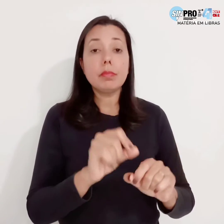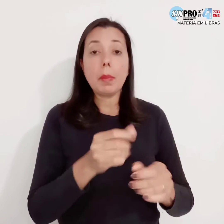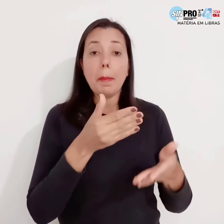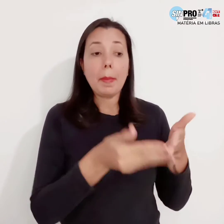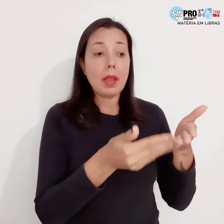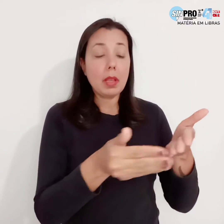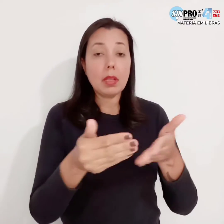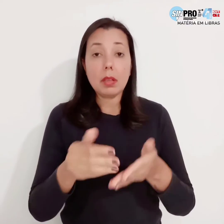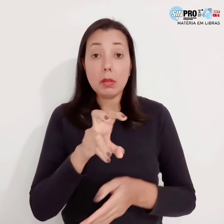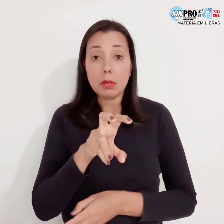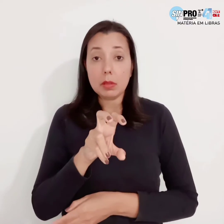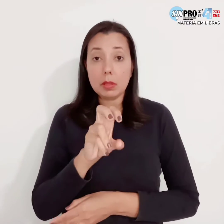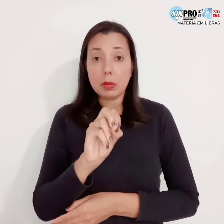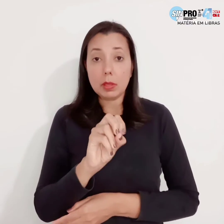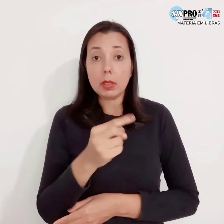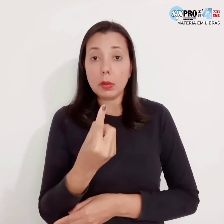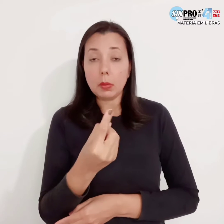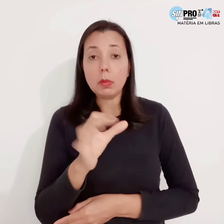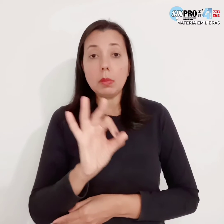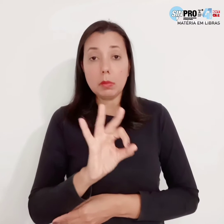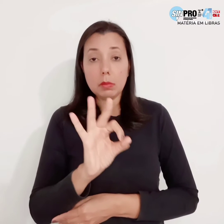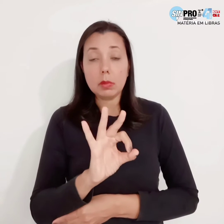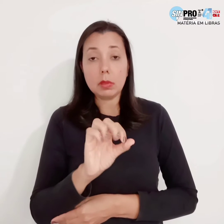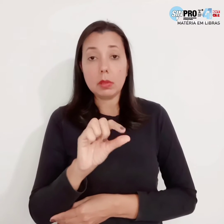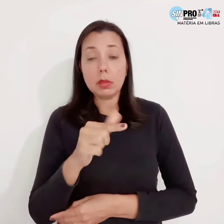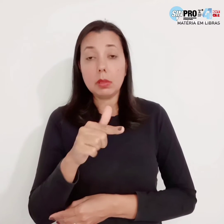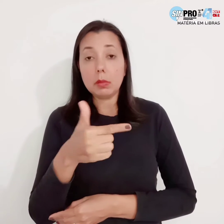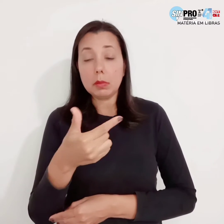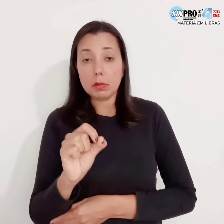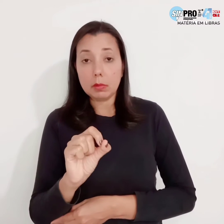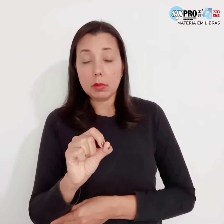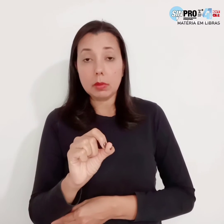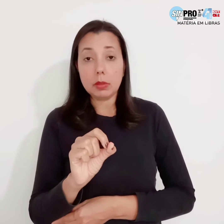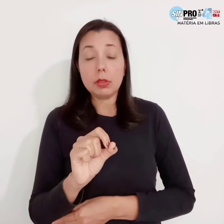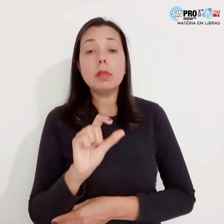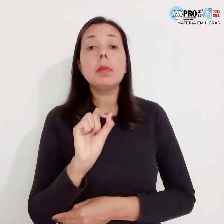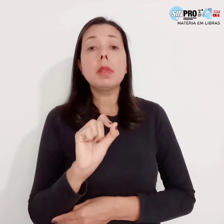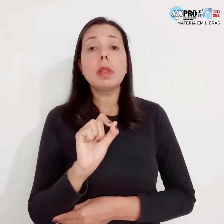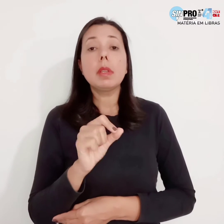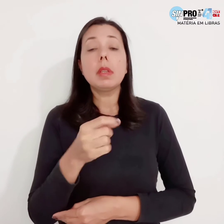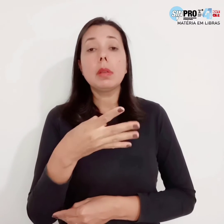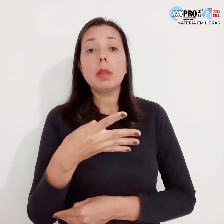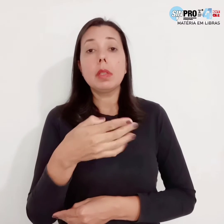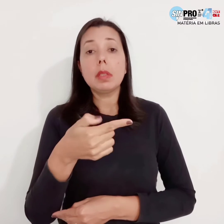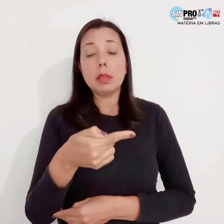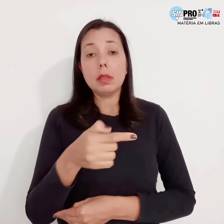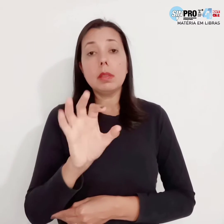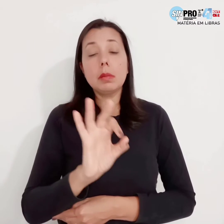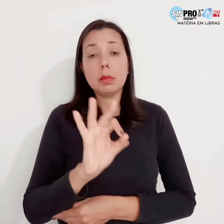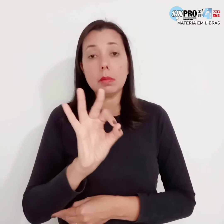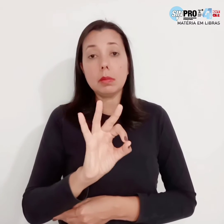de 51% em 2020 para 47%